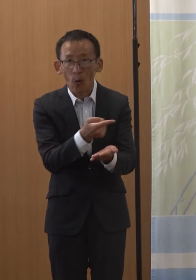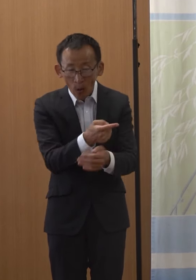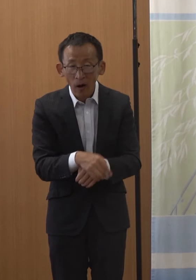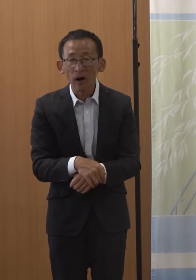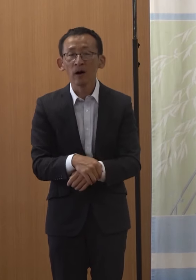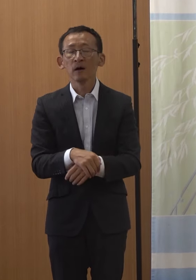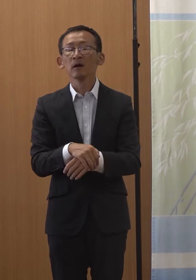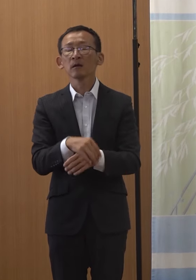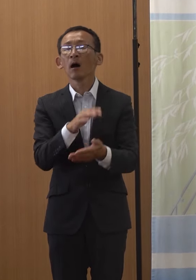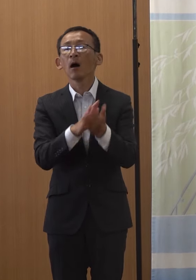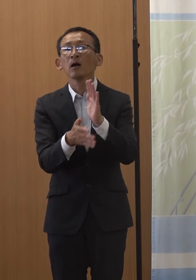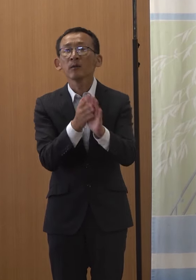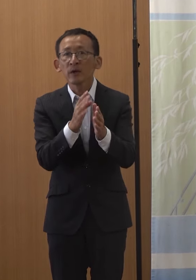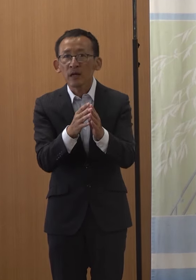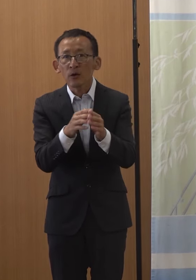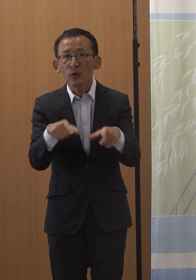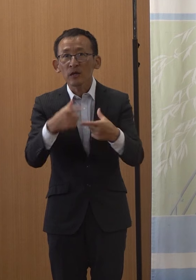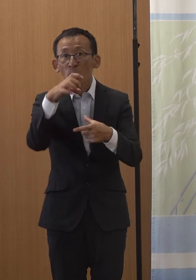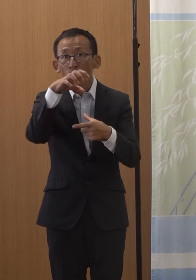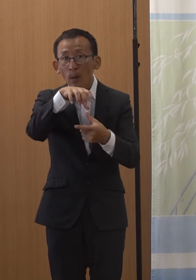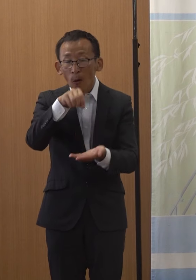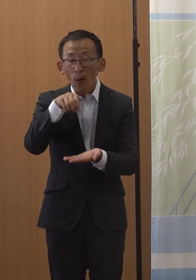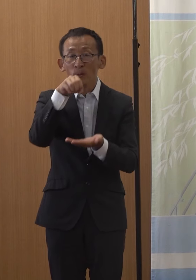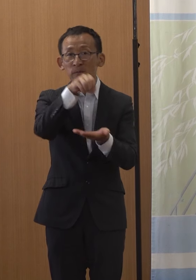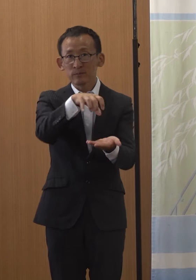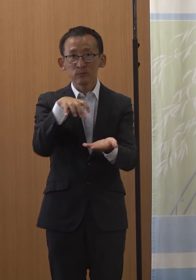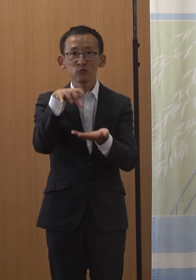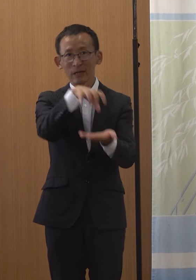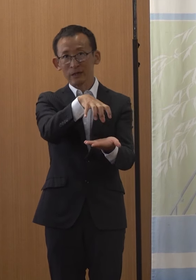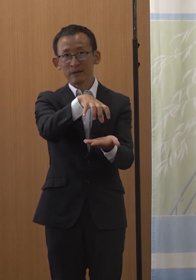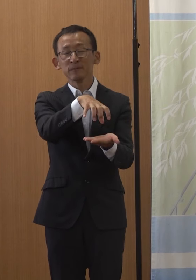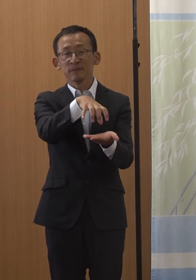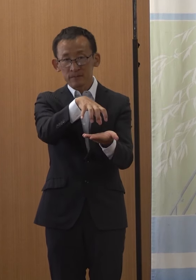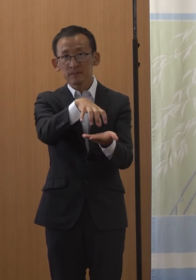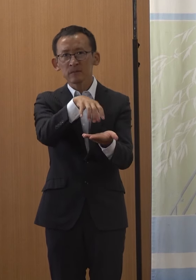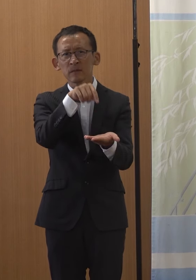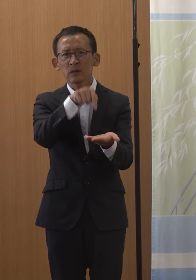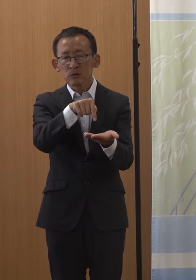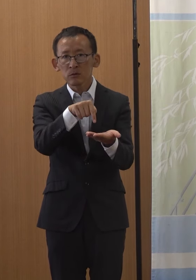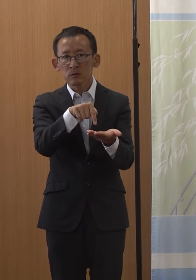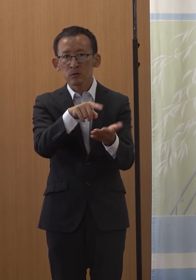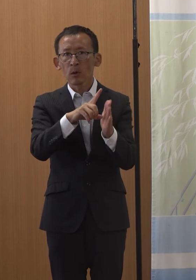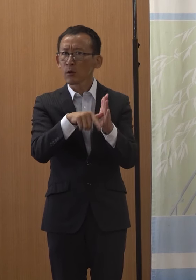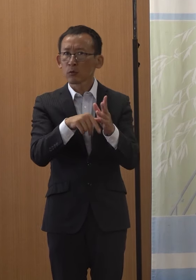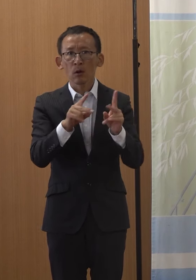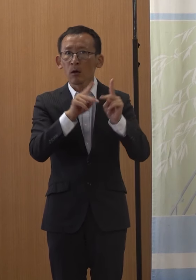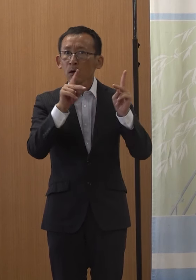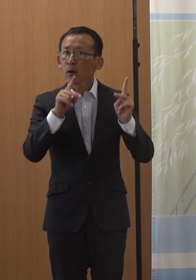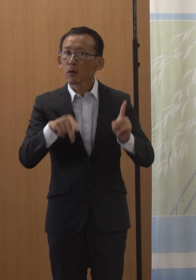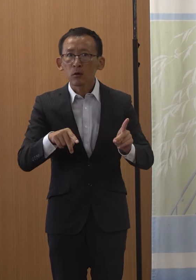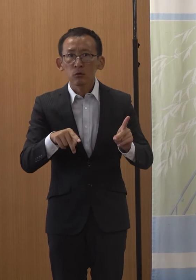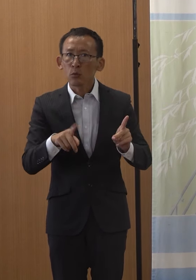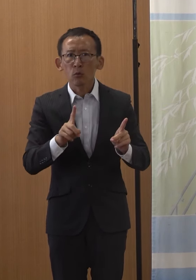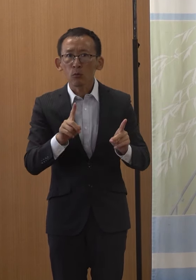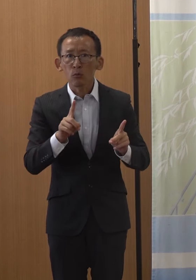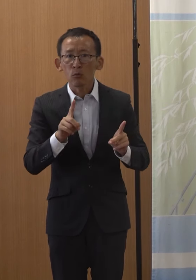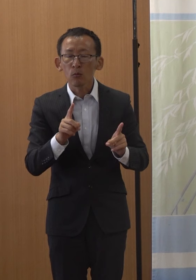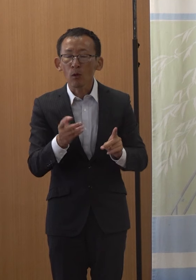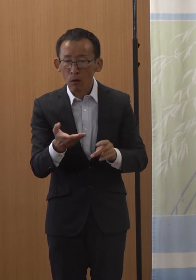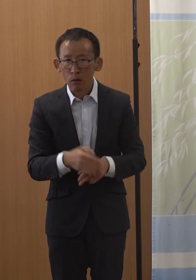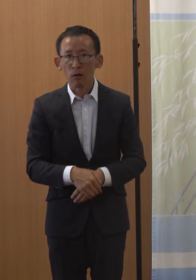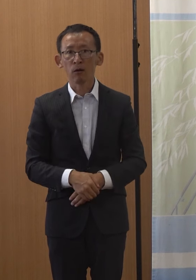再び設置するにあたりまして、ここの場所に設置するにあたる課題といいますか、何かそれはどう捉えております